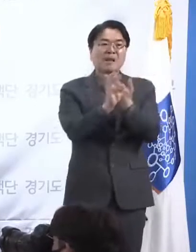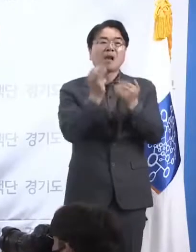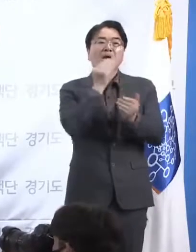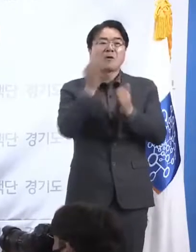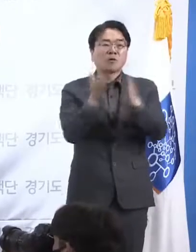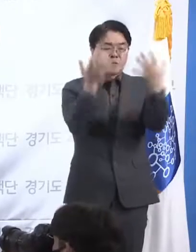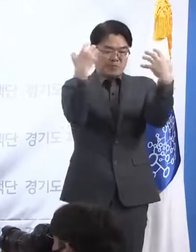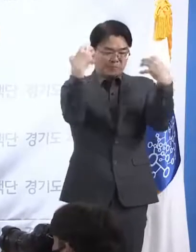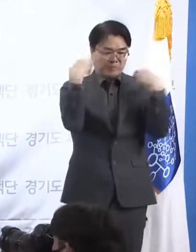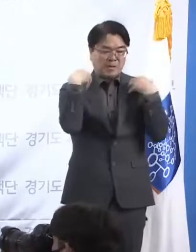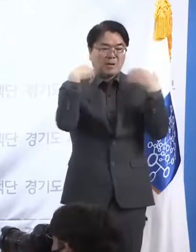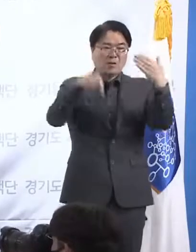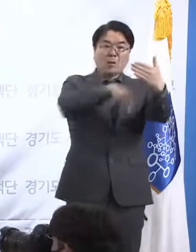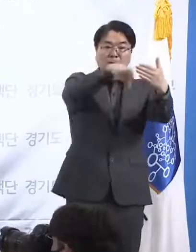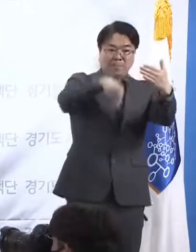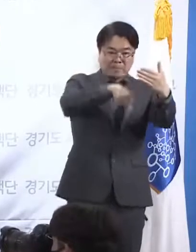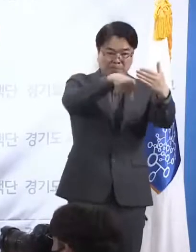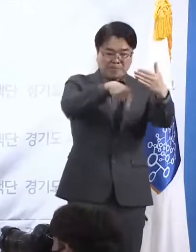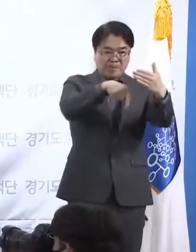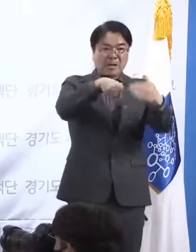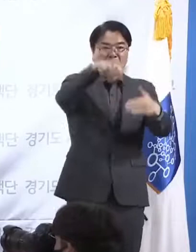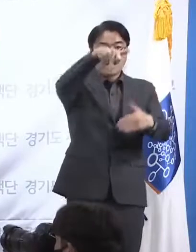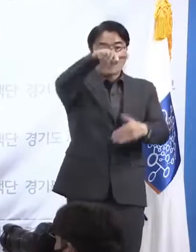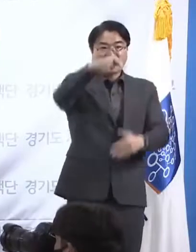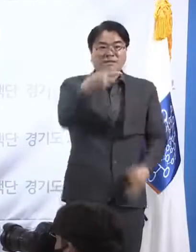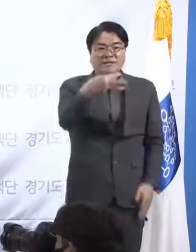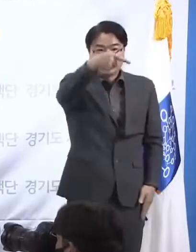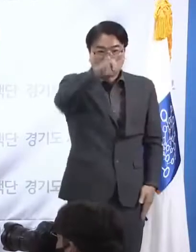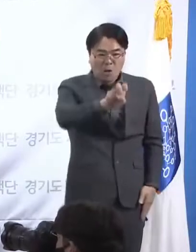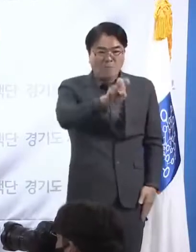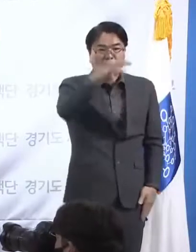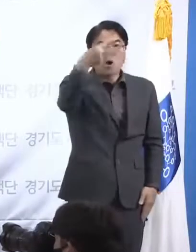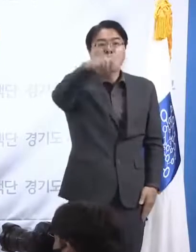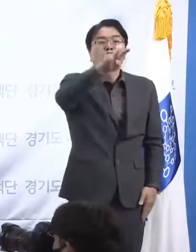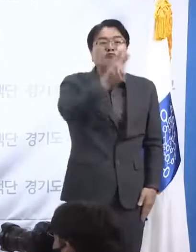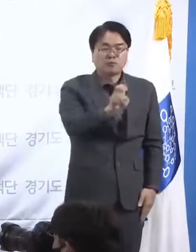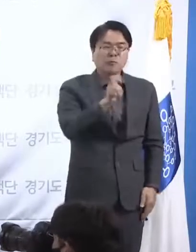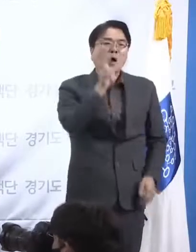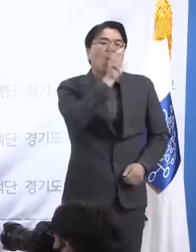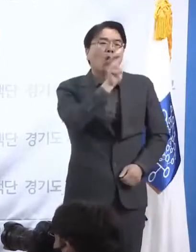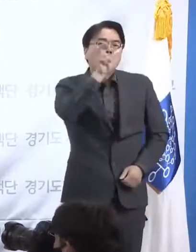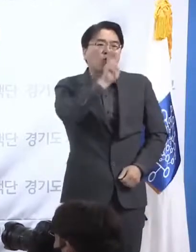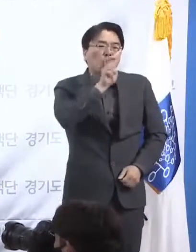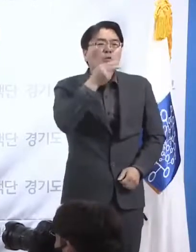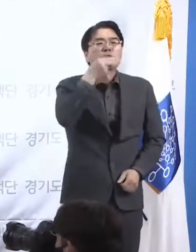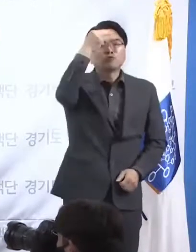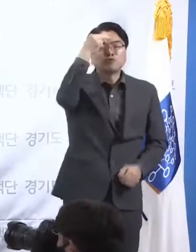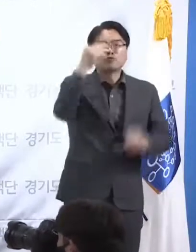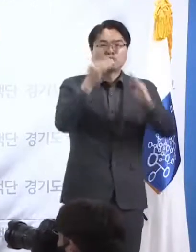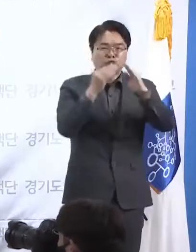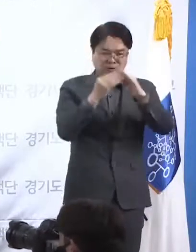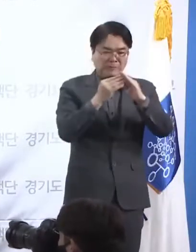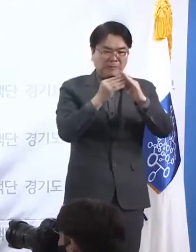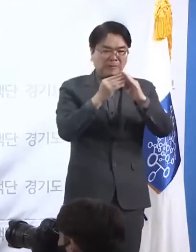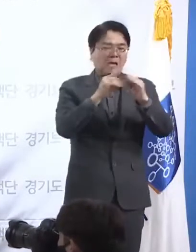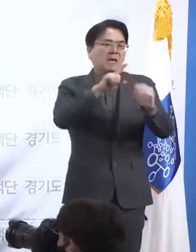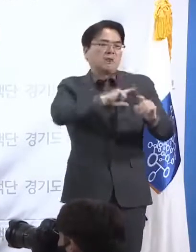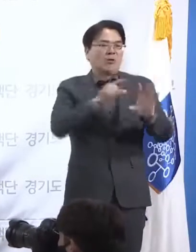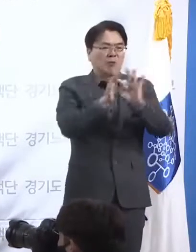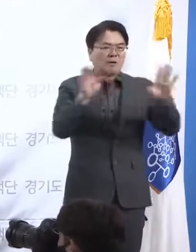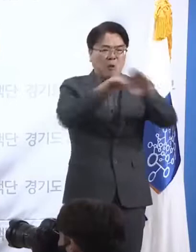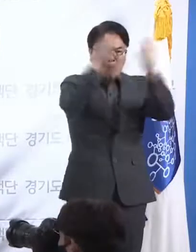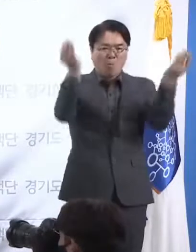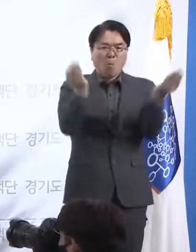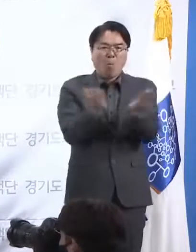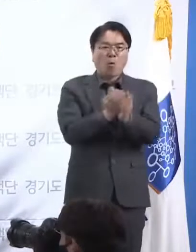경기도 내에 클럽, 룸사롱, 스탠드바, 카바레, 노래클럽, 노래바 등 명칭을 불문하고